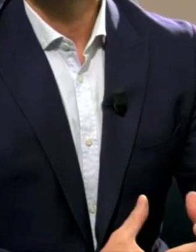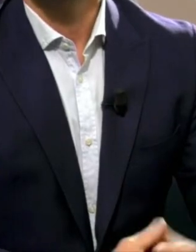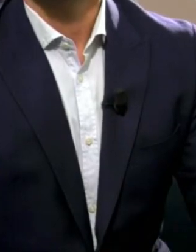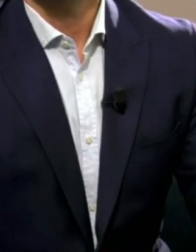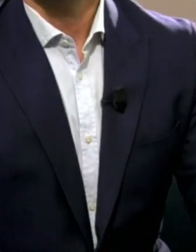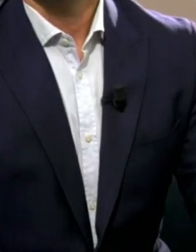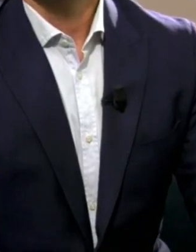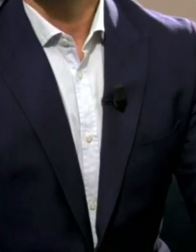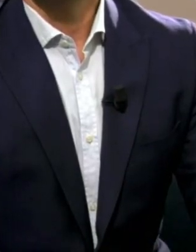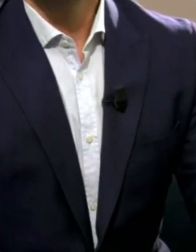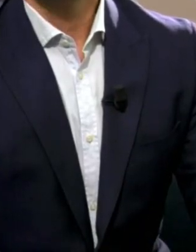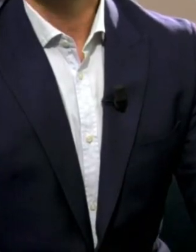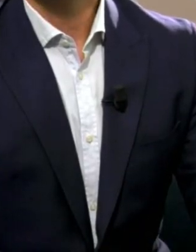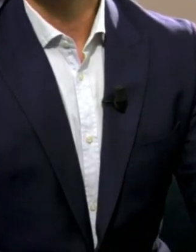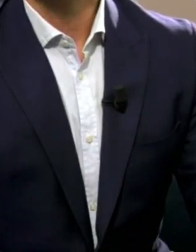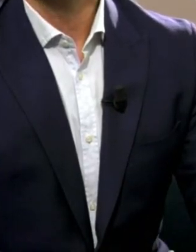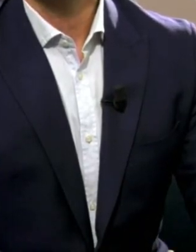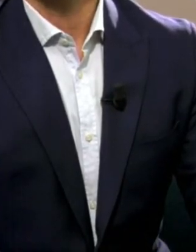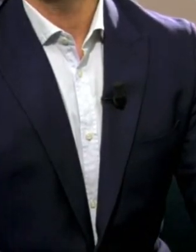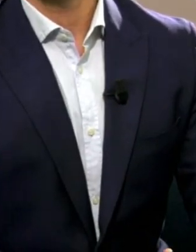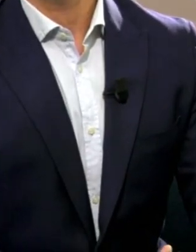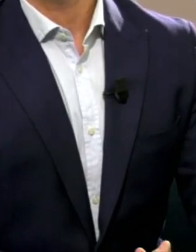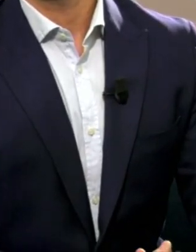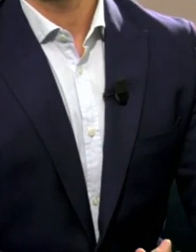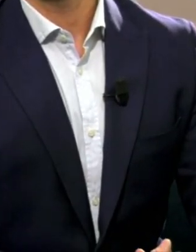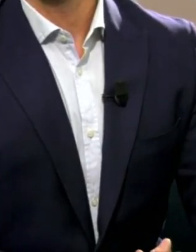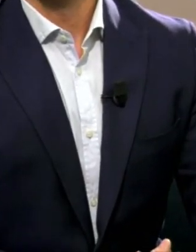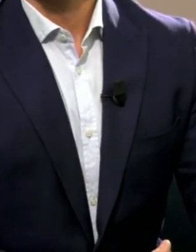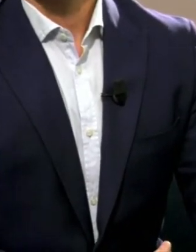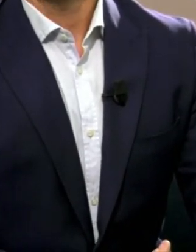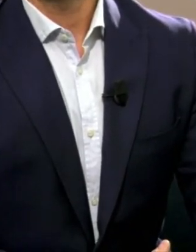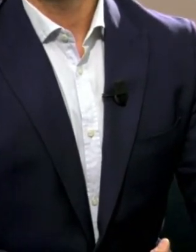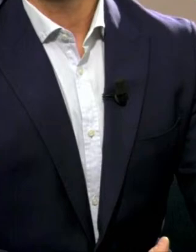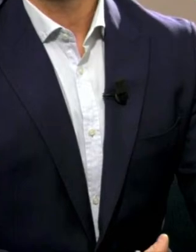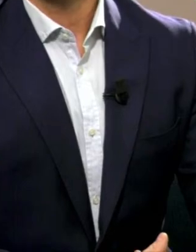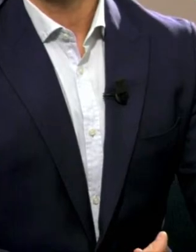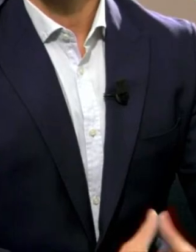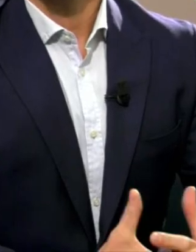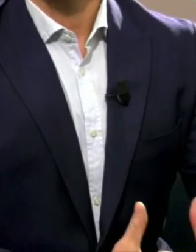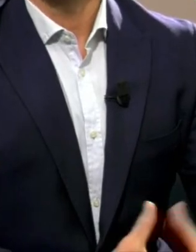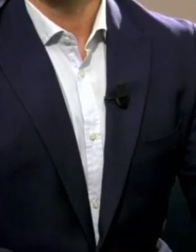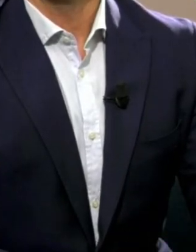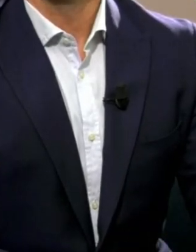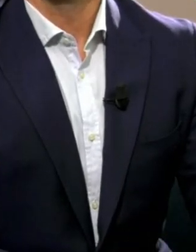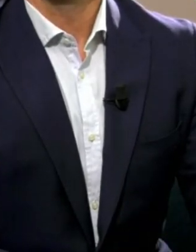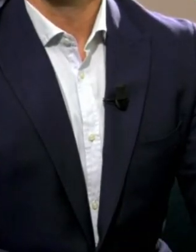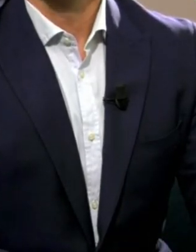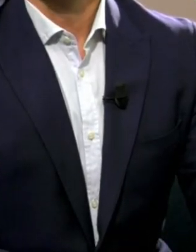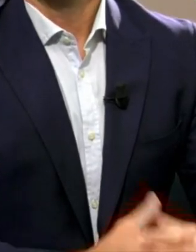and I'm sure that we will soon see the best results of the Portuguese education.